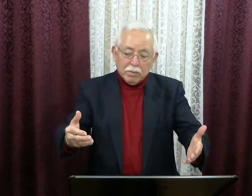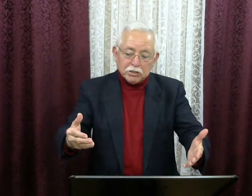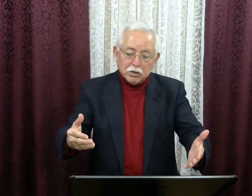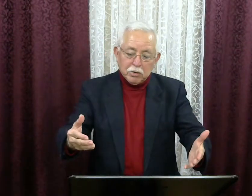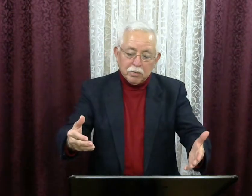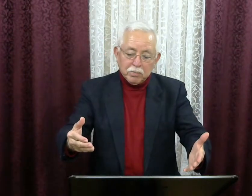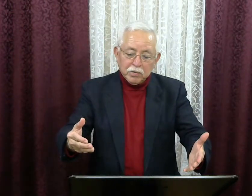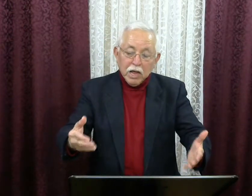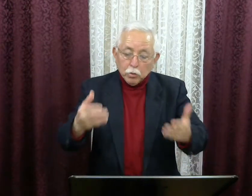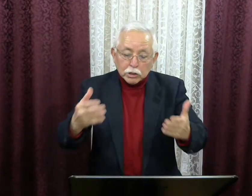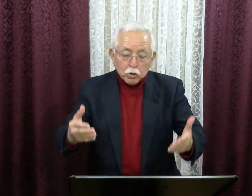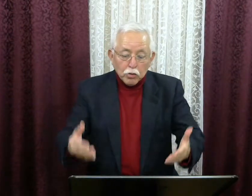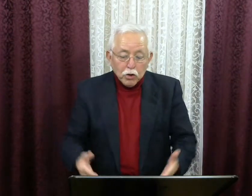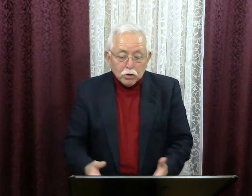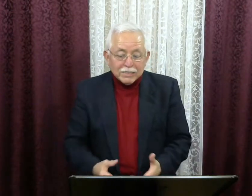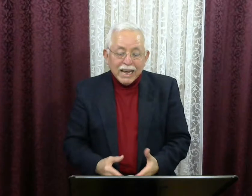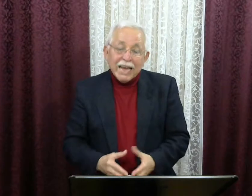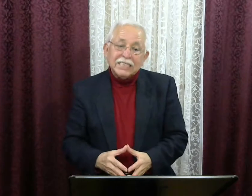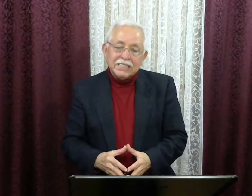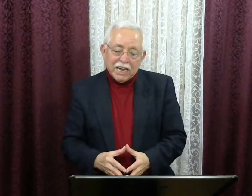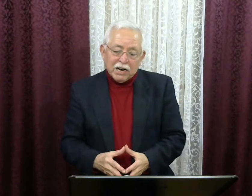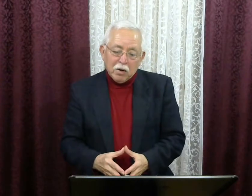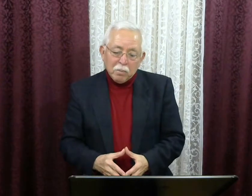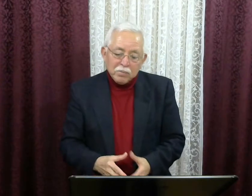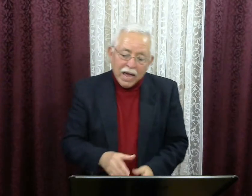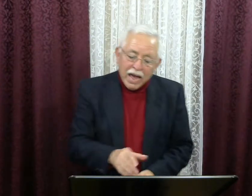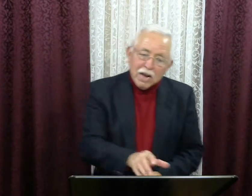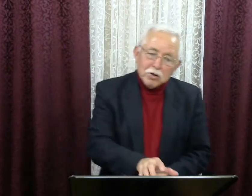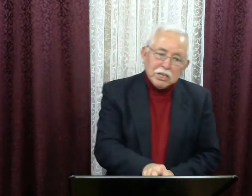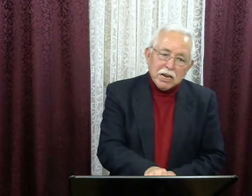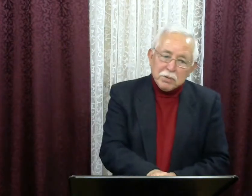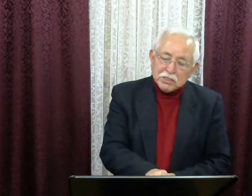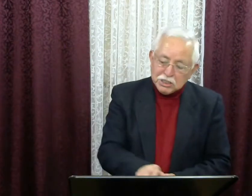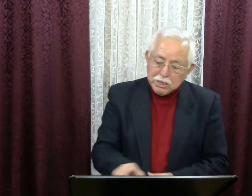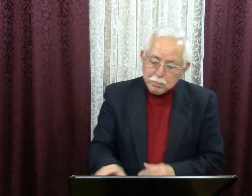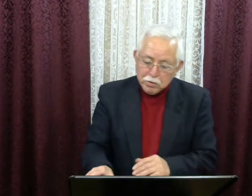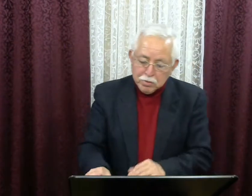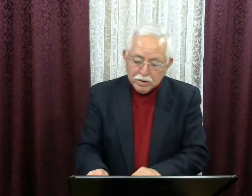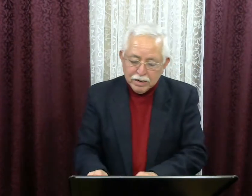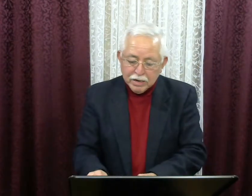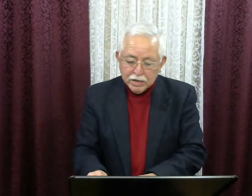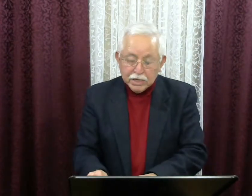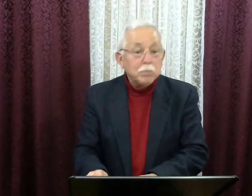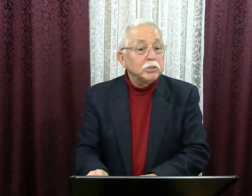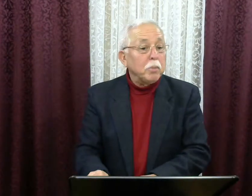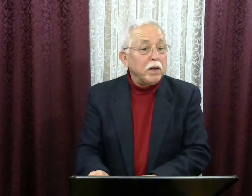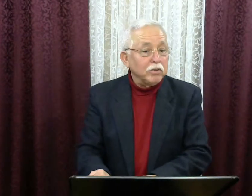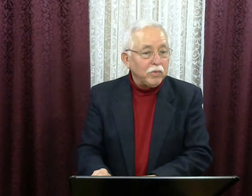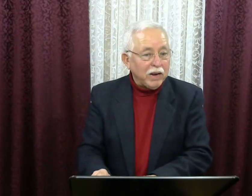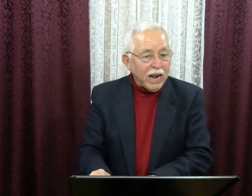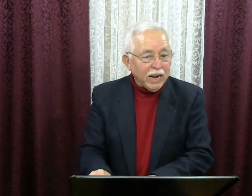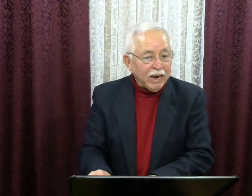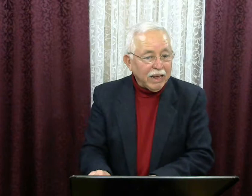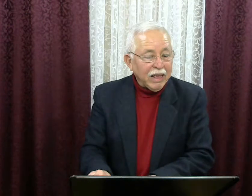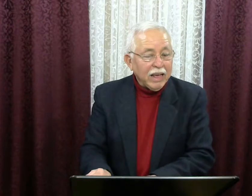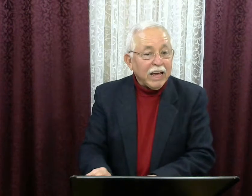salvación. Nuestro Dios es eterno. Él no tiene principio, ni mucho menos final. Que